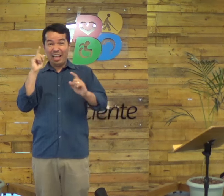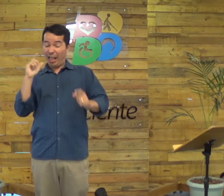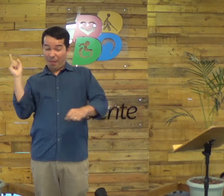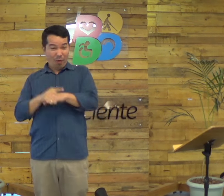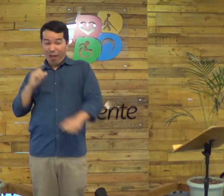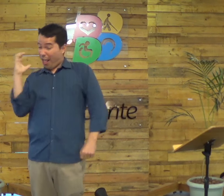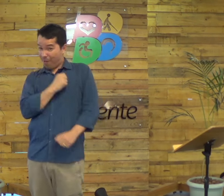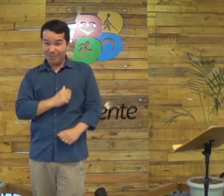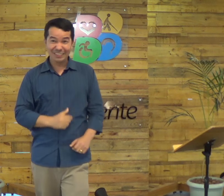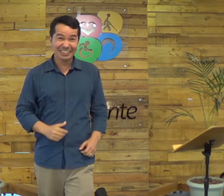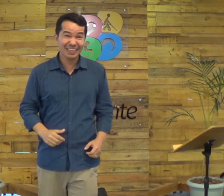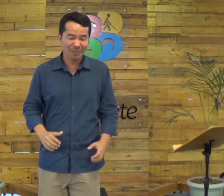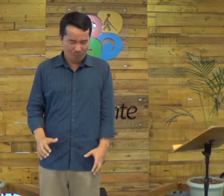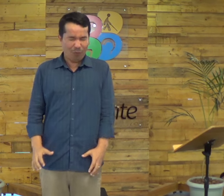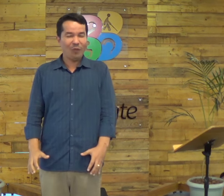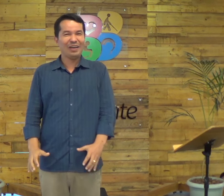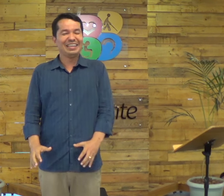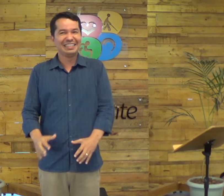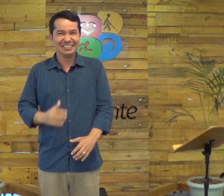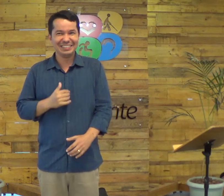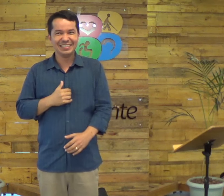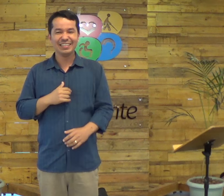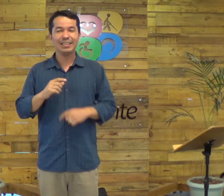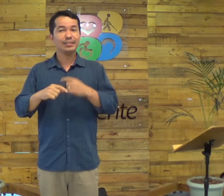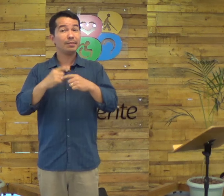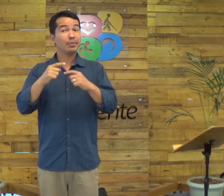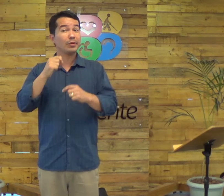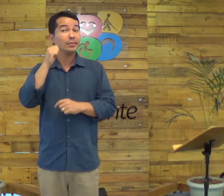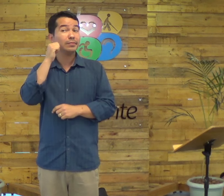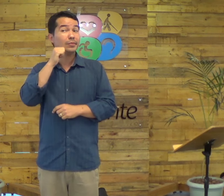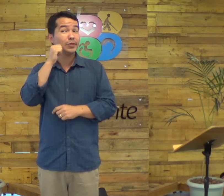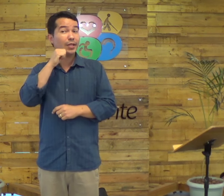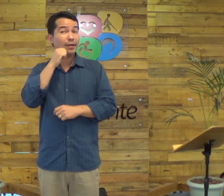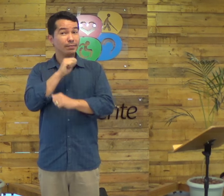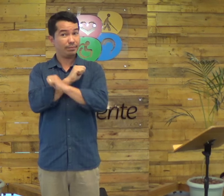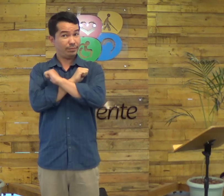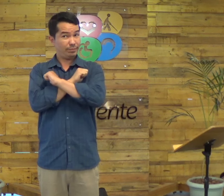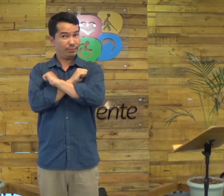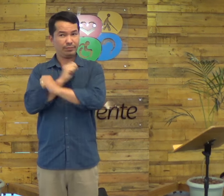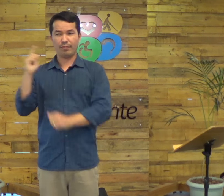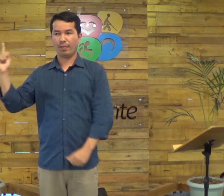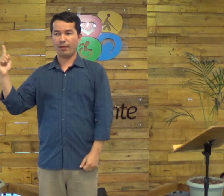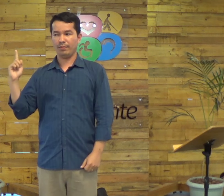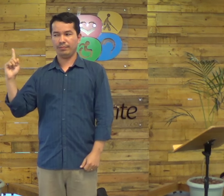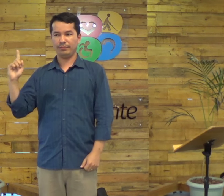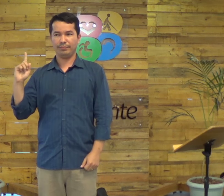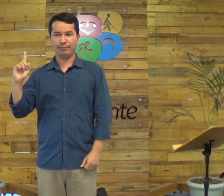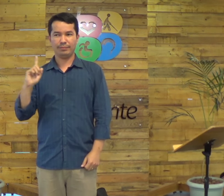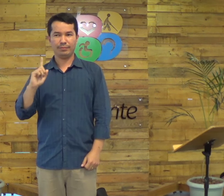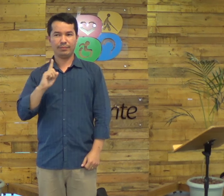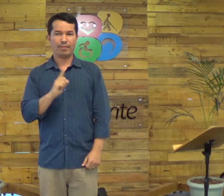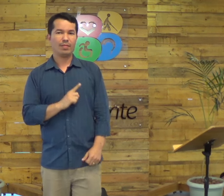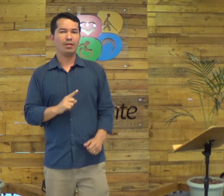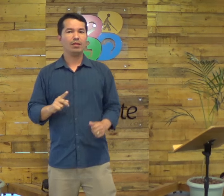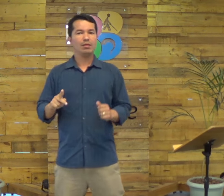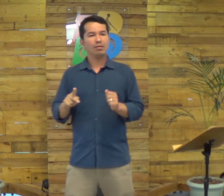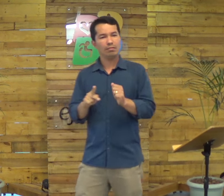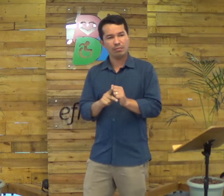Não, ele não morreu. Ai, foi ficando mal, ficou ruim, ai, ficou tonto. Não, ele morreu na hora. Aí chega a esposa dele, né? Safira.